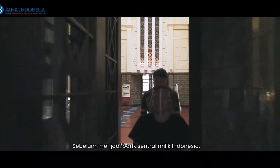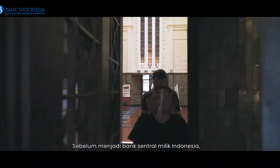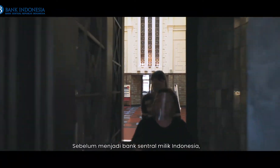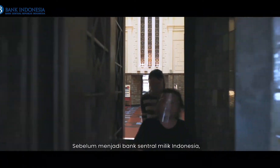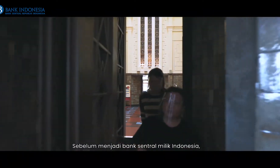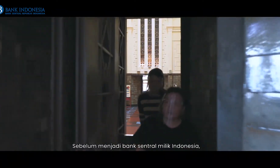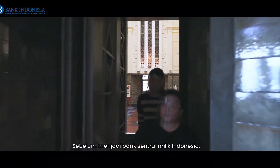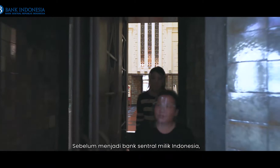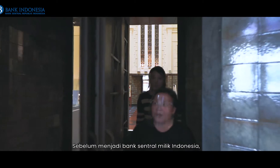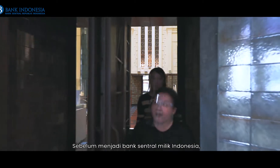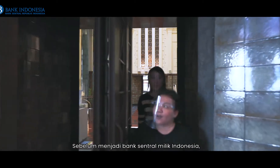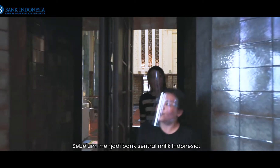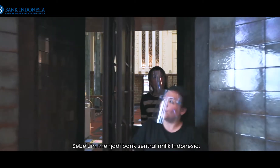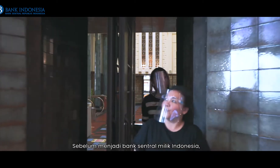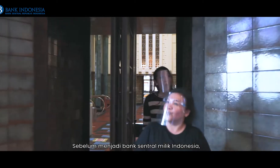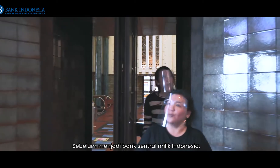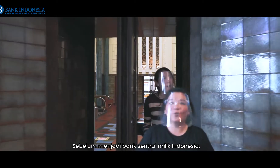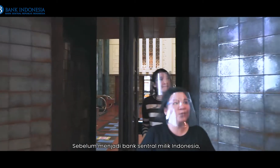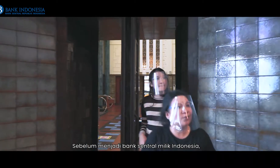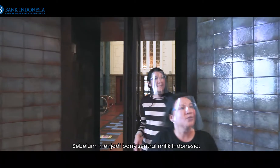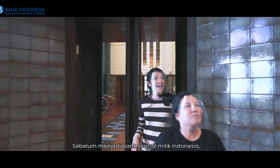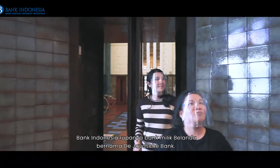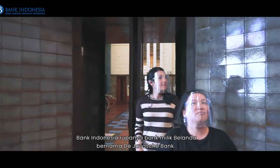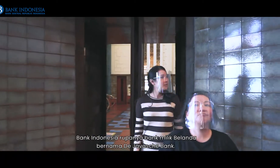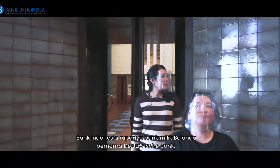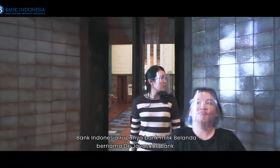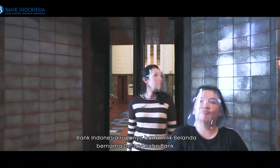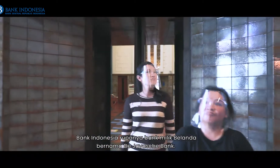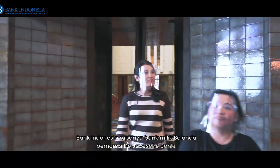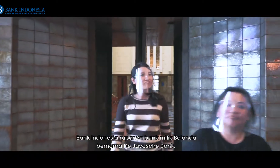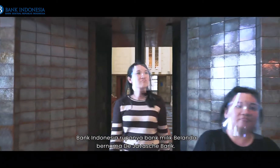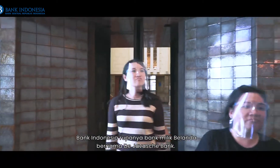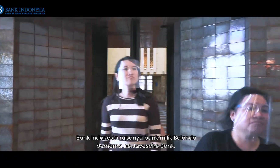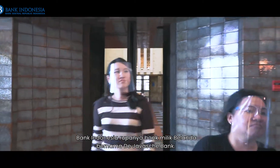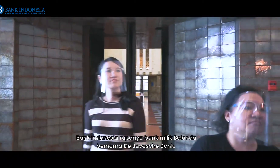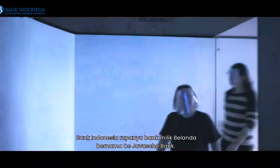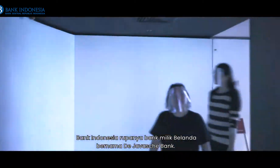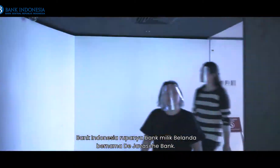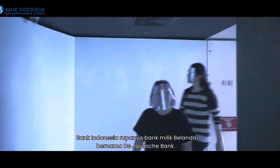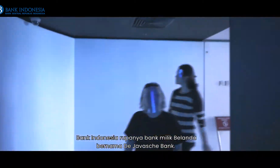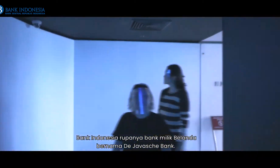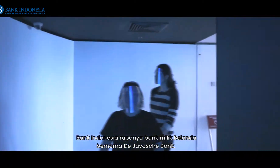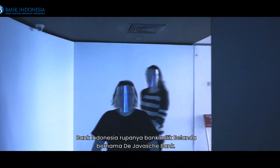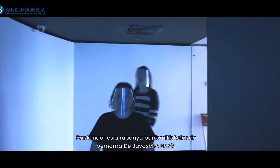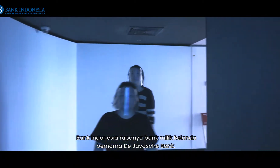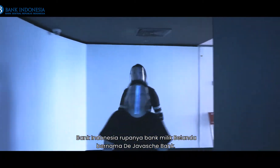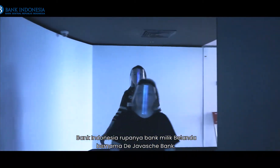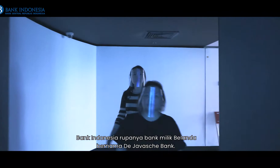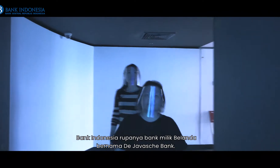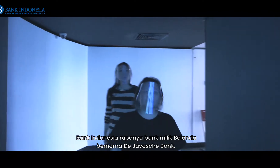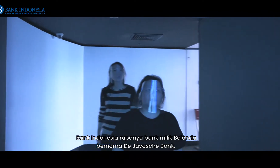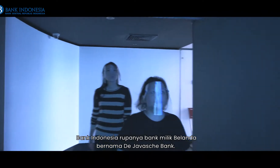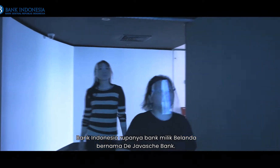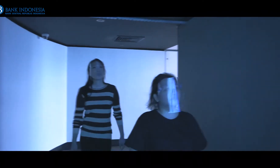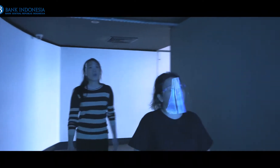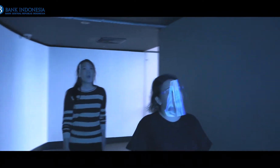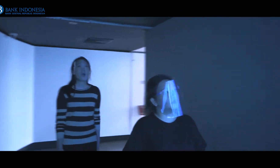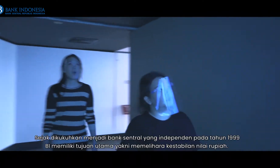Sebelum menjadi bank sentral milik Indonesia, Bank Indonesia rupanya bank milik Belanda bernama De Javasche Bank.